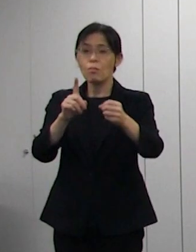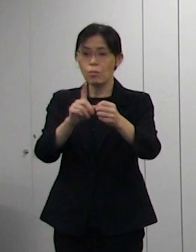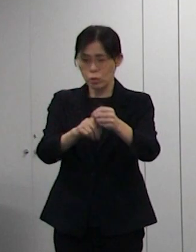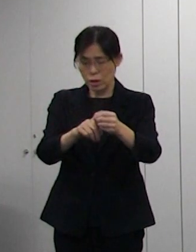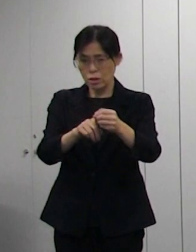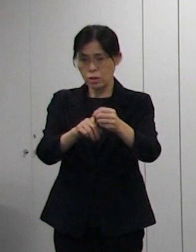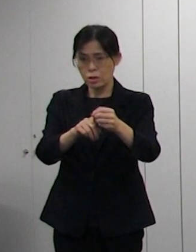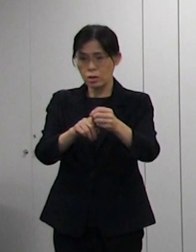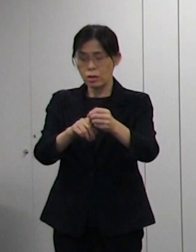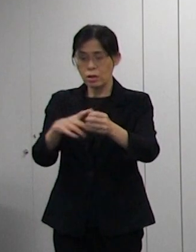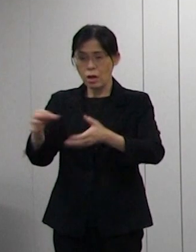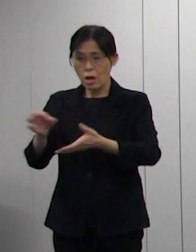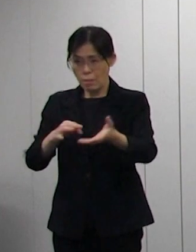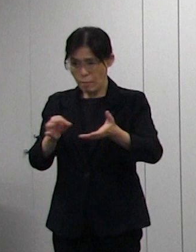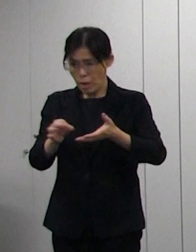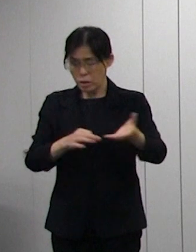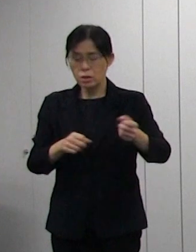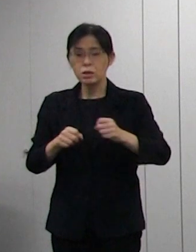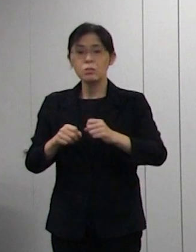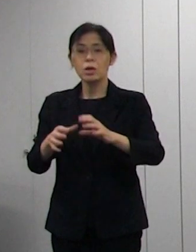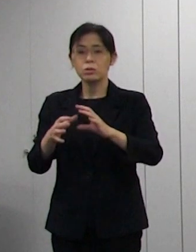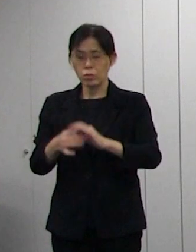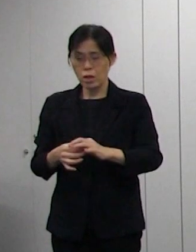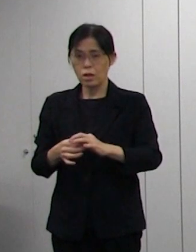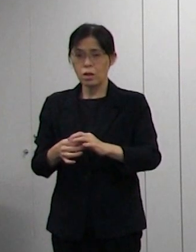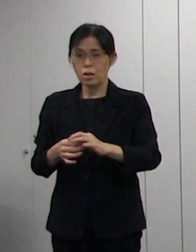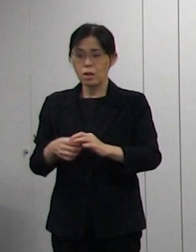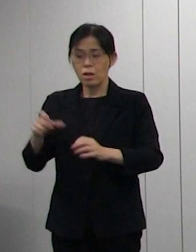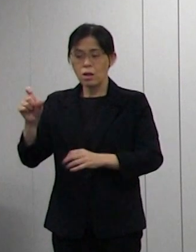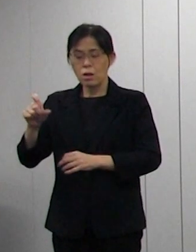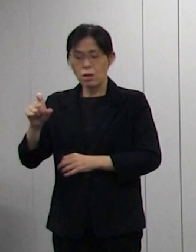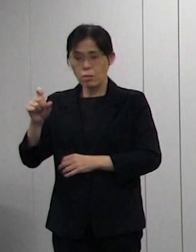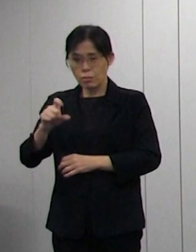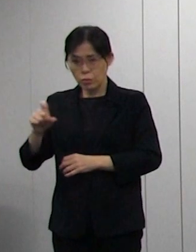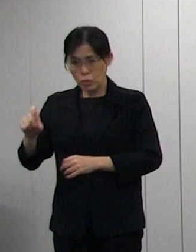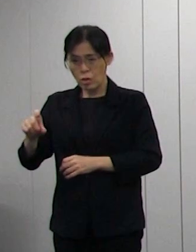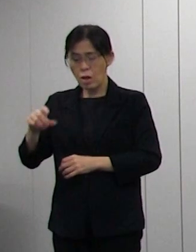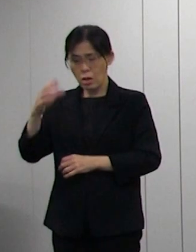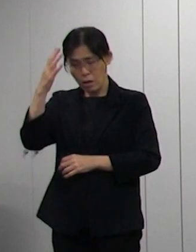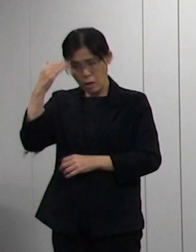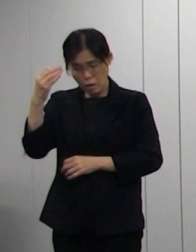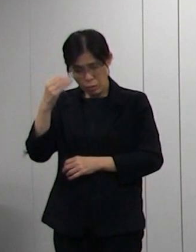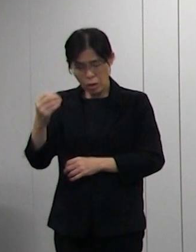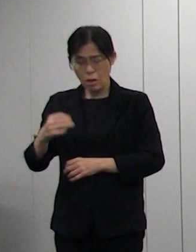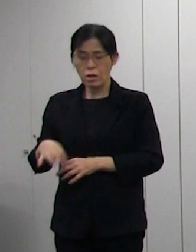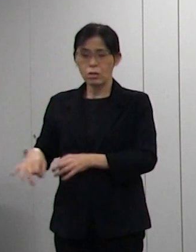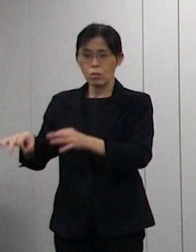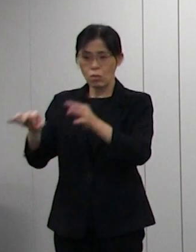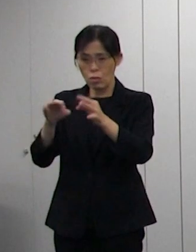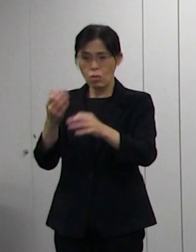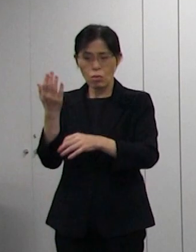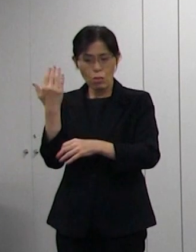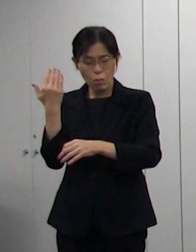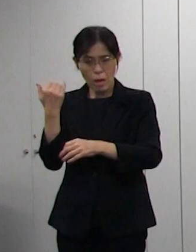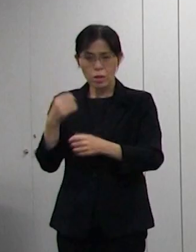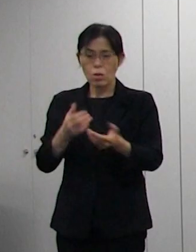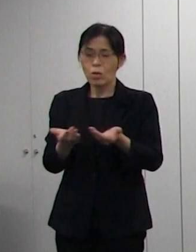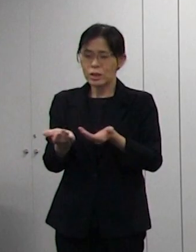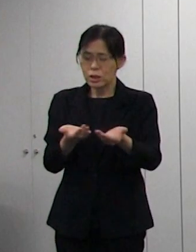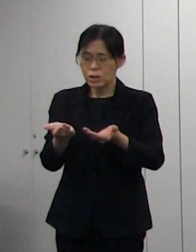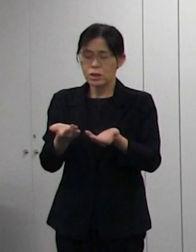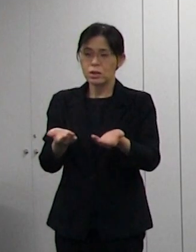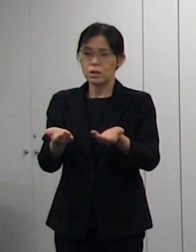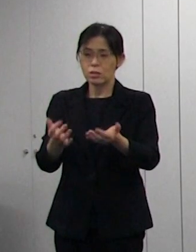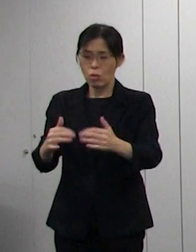として発行しておりますので、物価やエネルギー価格の高騰、さらに先日の地震発生に伴